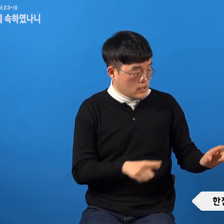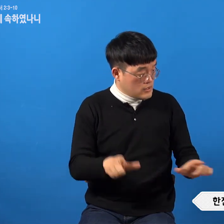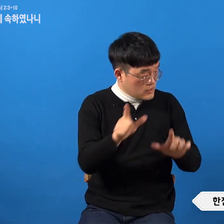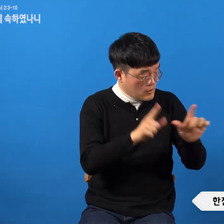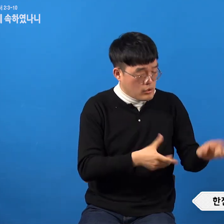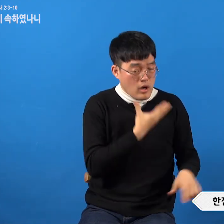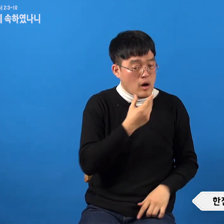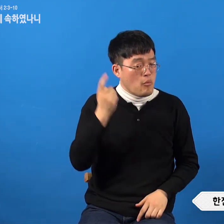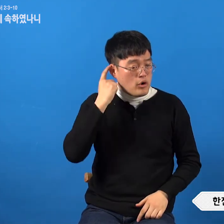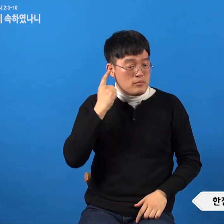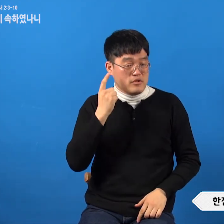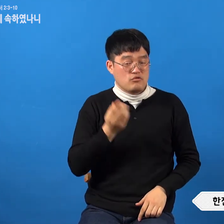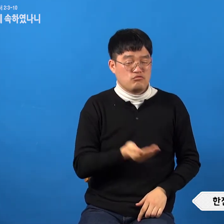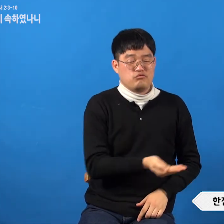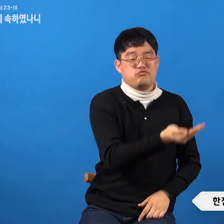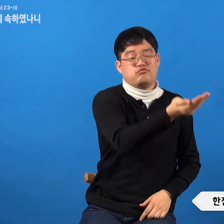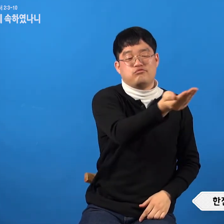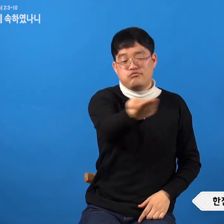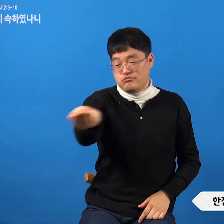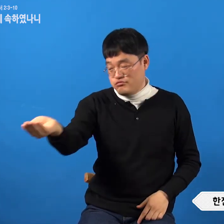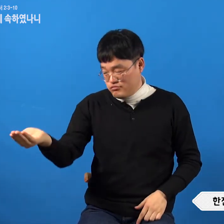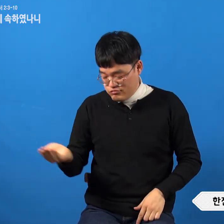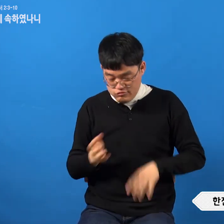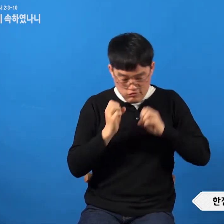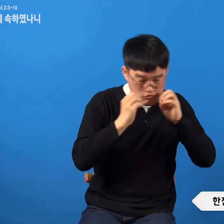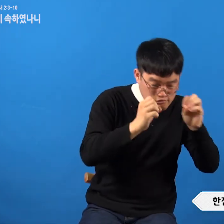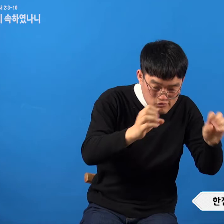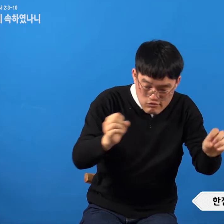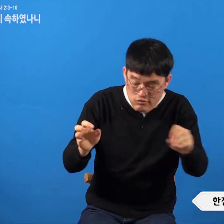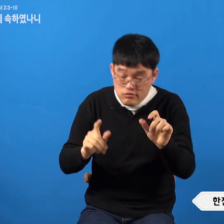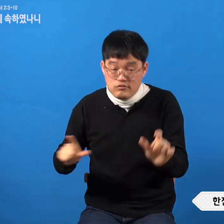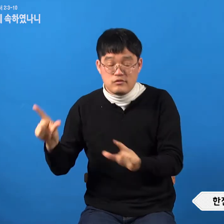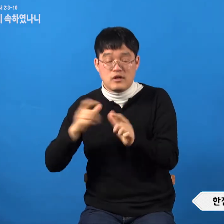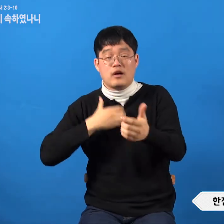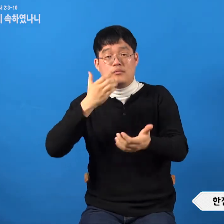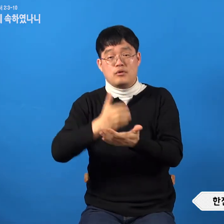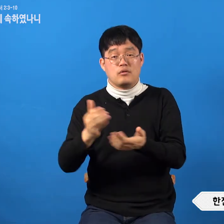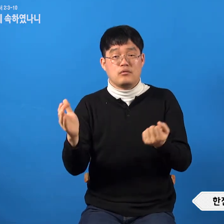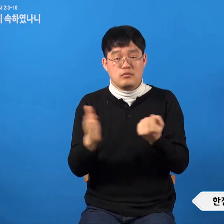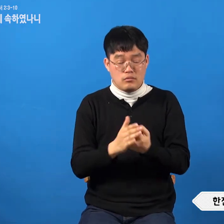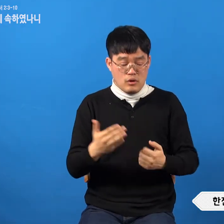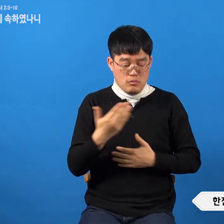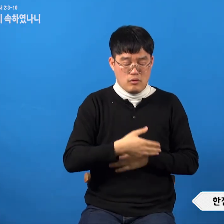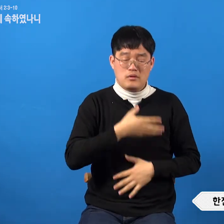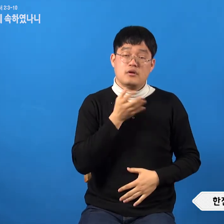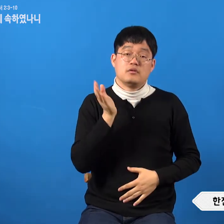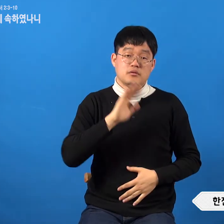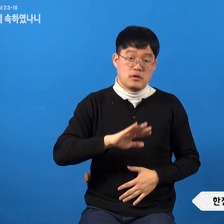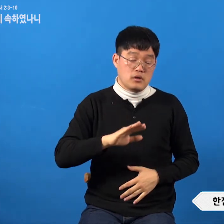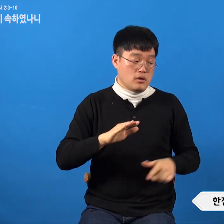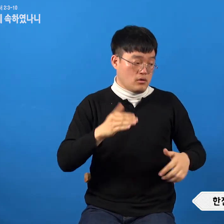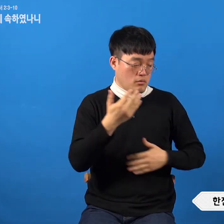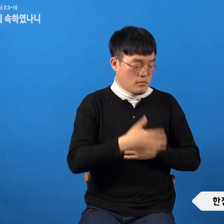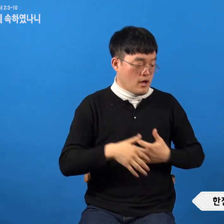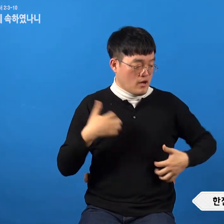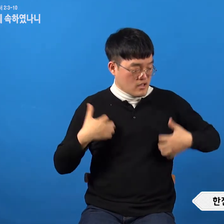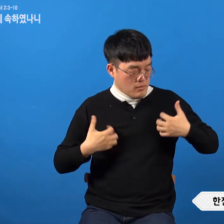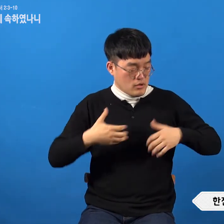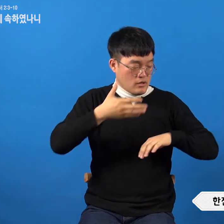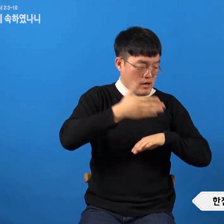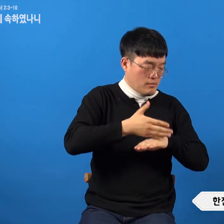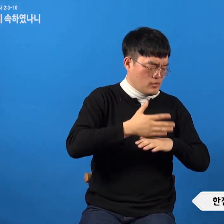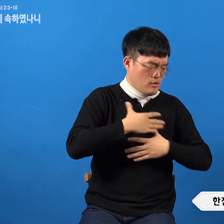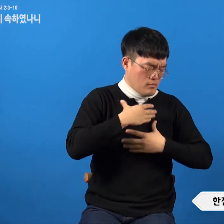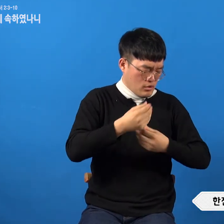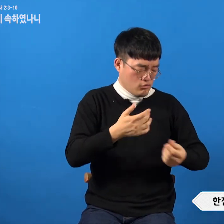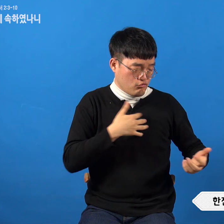전하면서 살 수 있다고 하는 그 감격 때문에 몸은 늙었을지 몰라도 그냥 온 몸에서 기쁨과 감사가